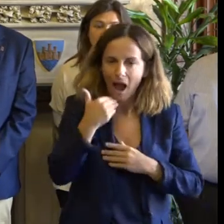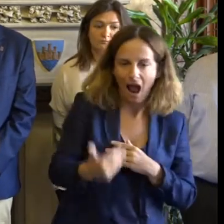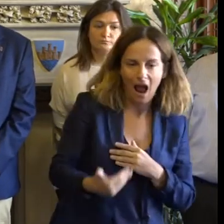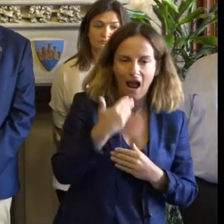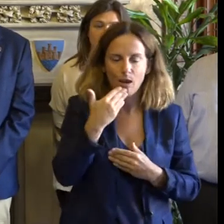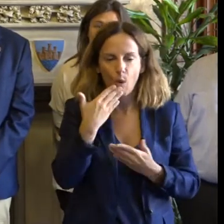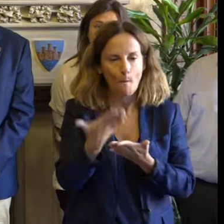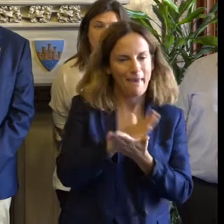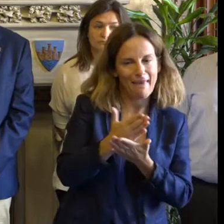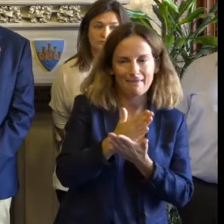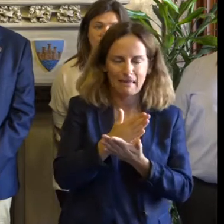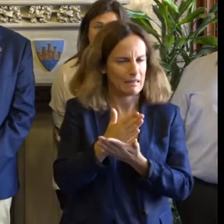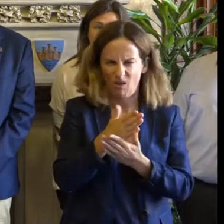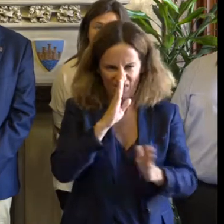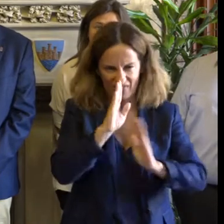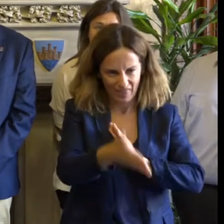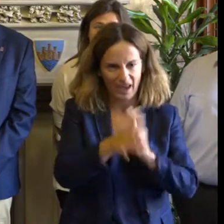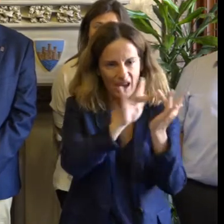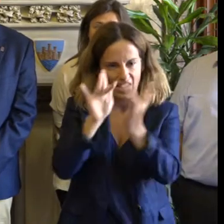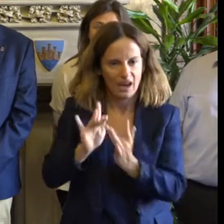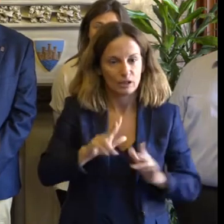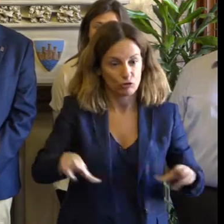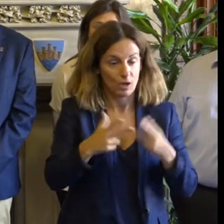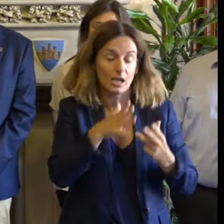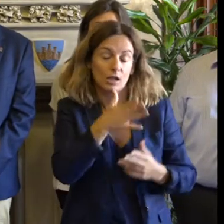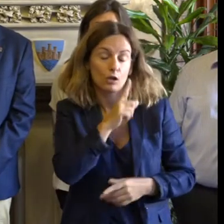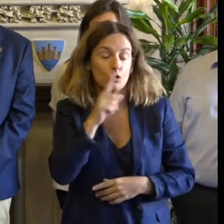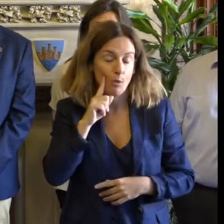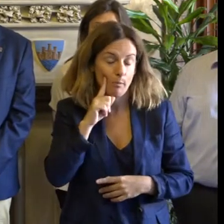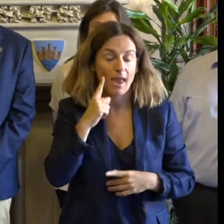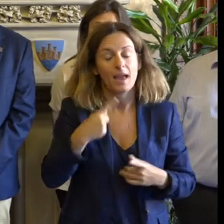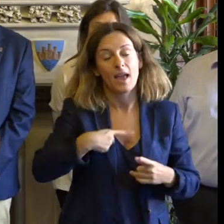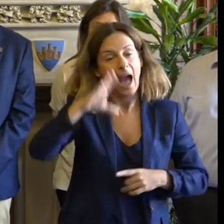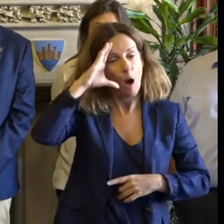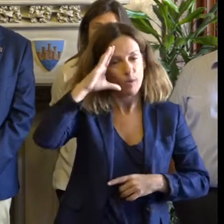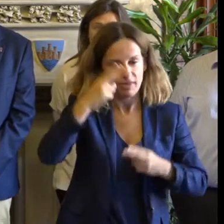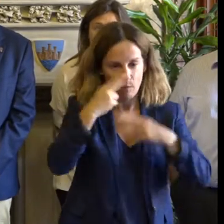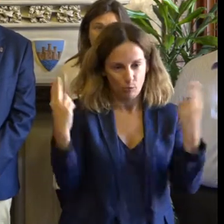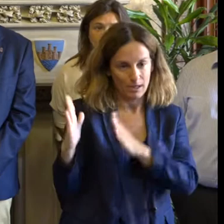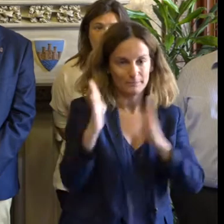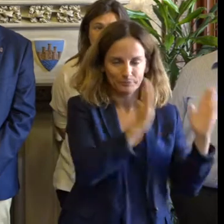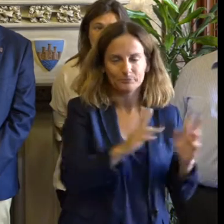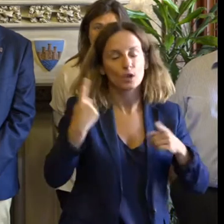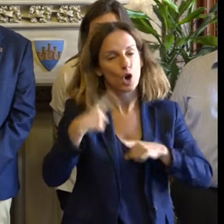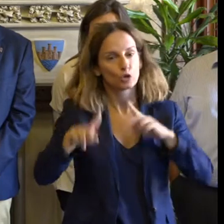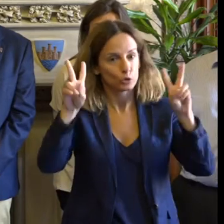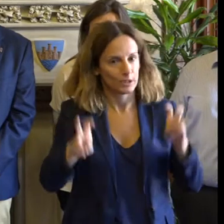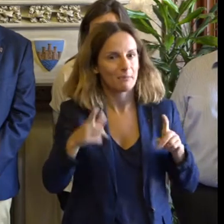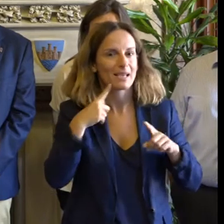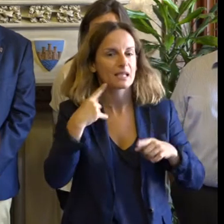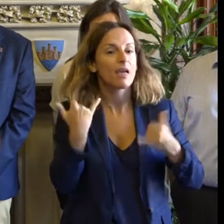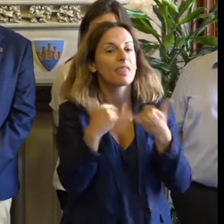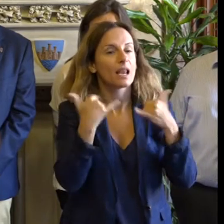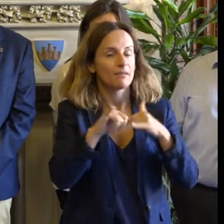Hi ha un altre assumpte, no és que continuem tractant d'arribar a un acord, és la celebració de la Diada, que és un debat obert i que implica tota la societat